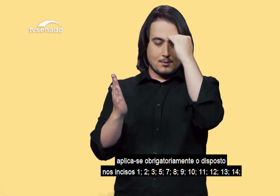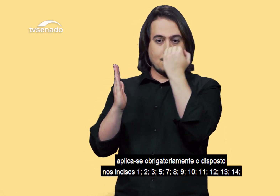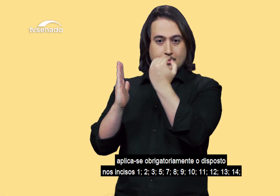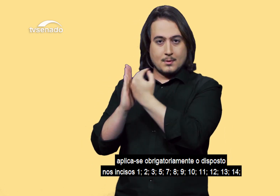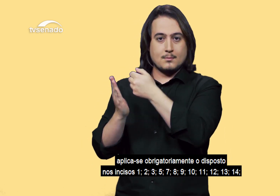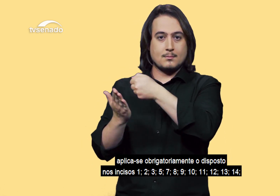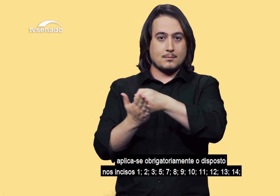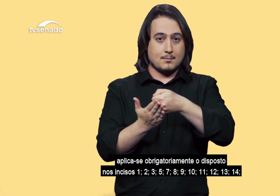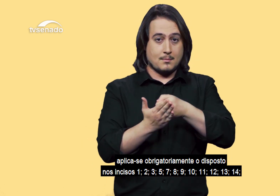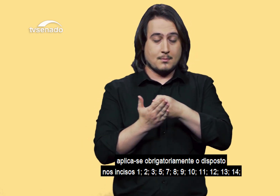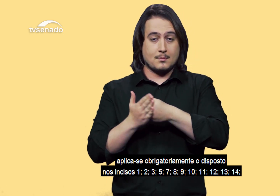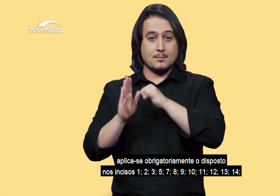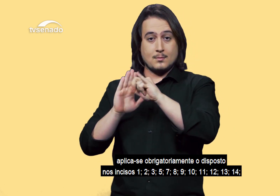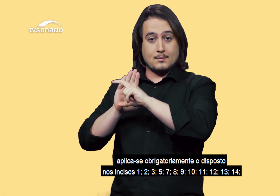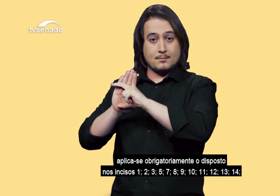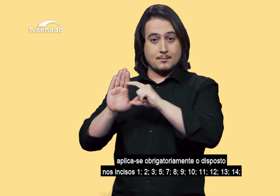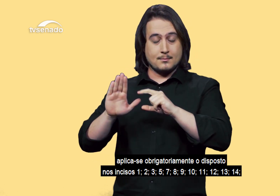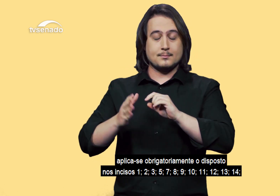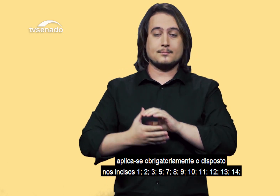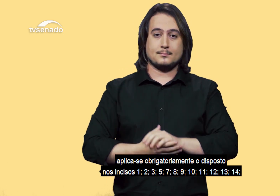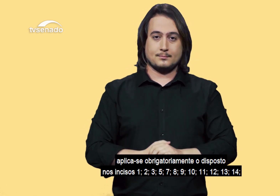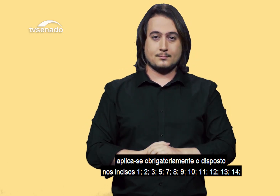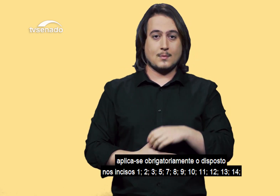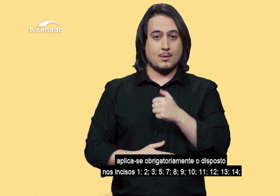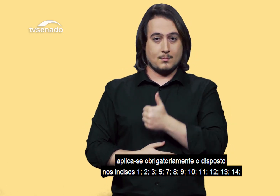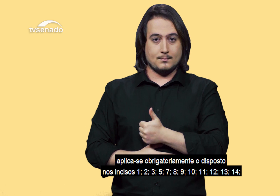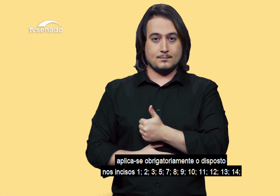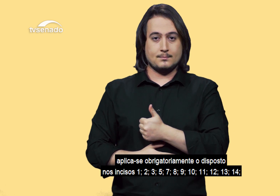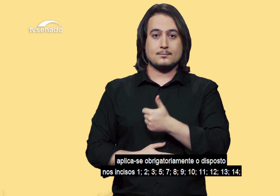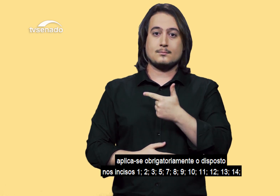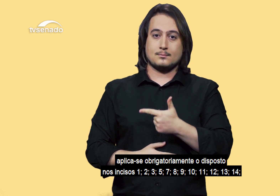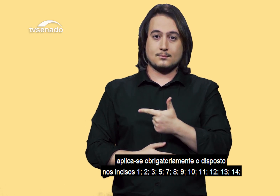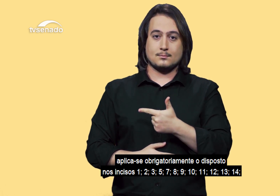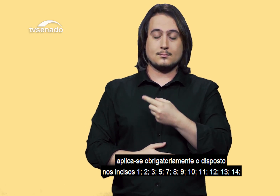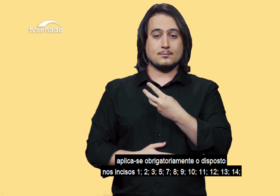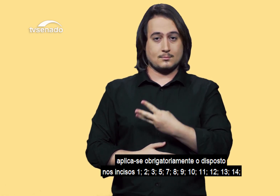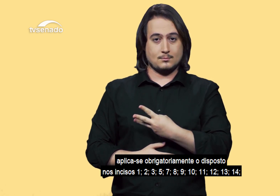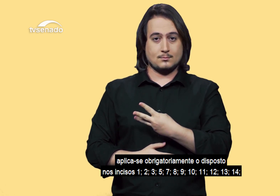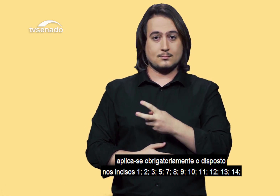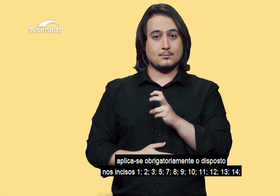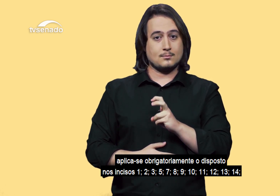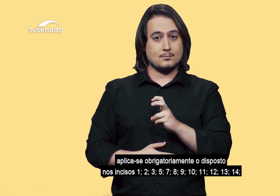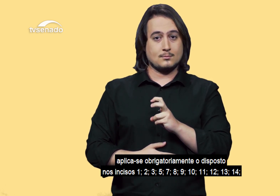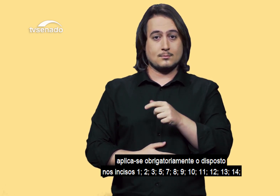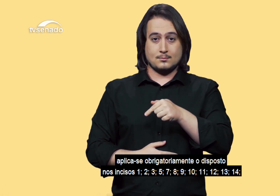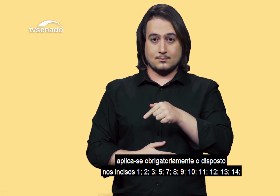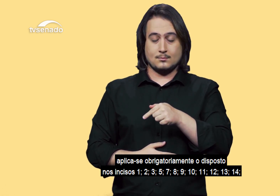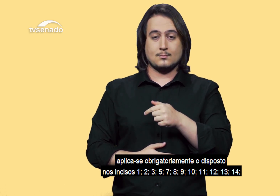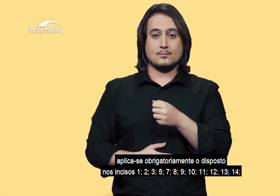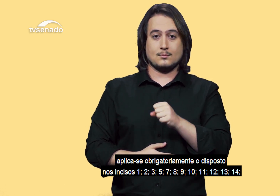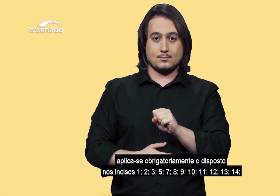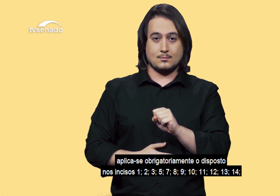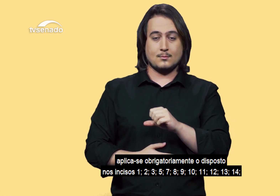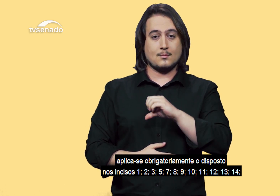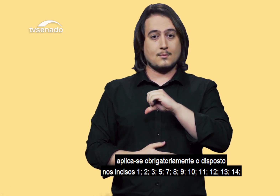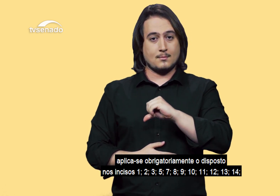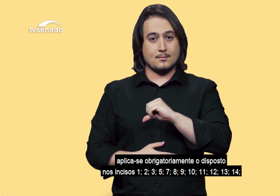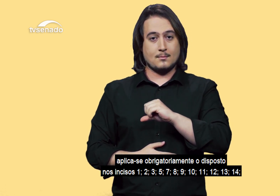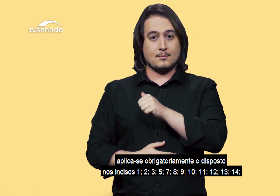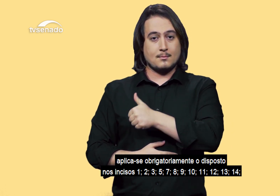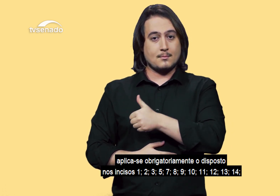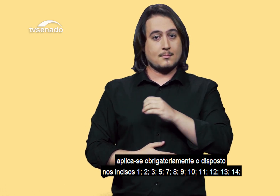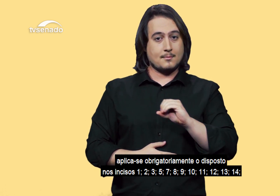obrigatoriamente o disposto nos incisos 1, 2, 3, 5, 7, 8,